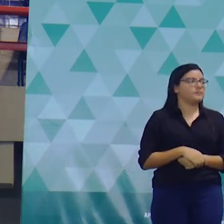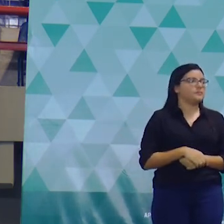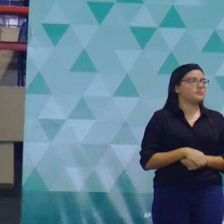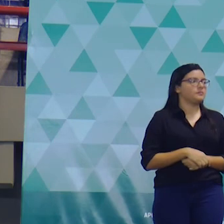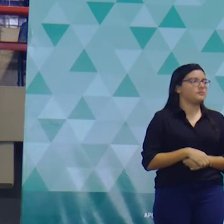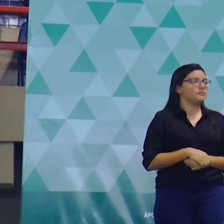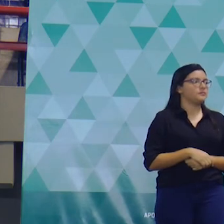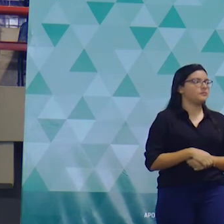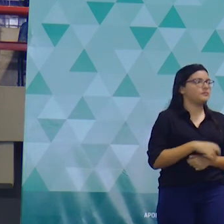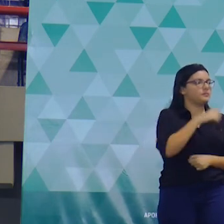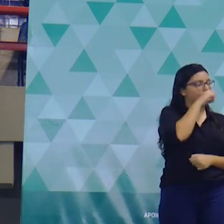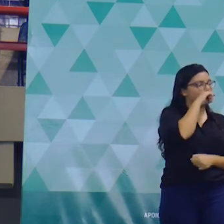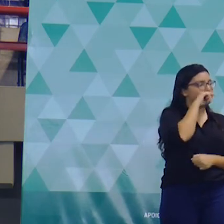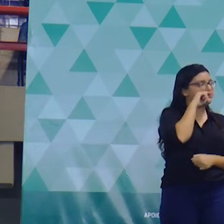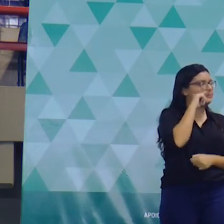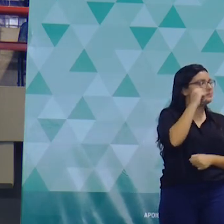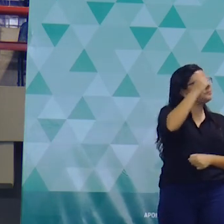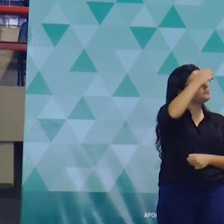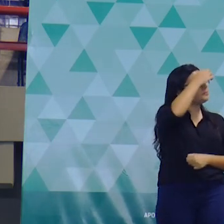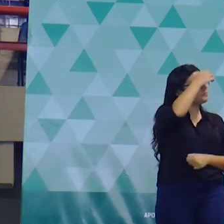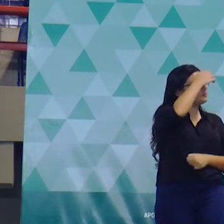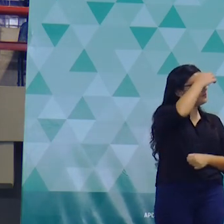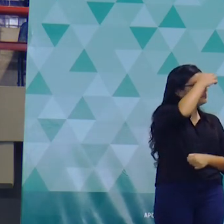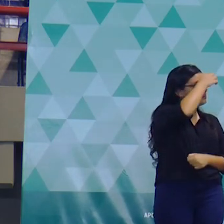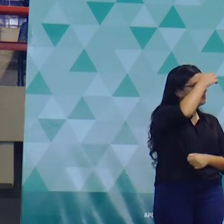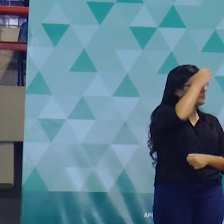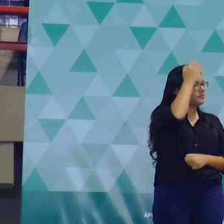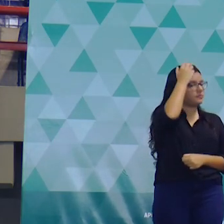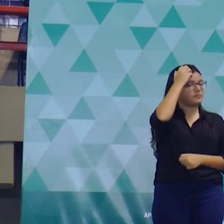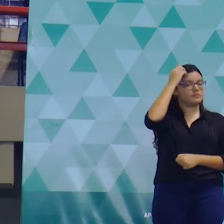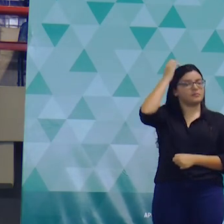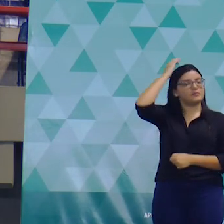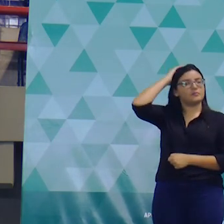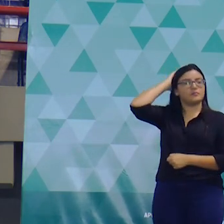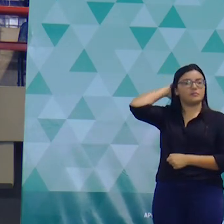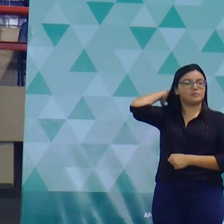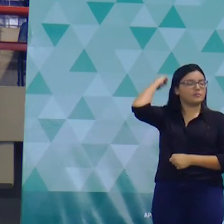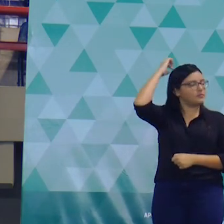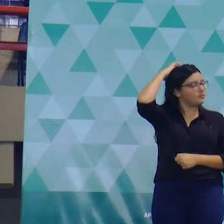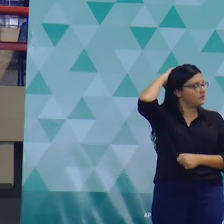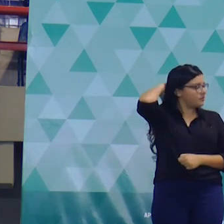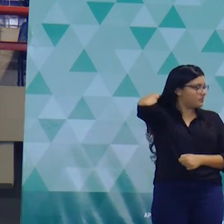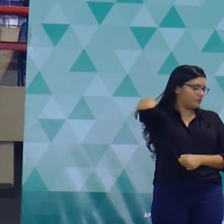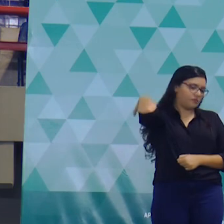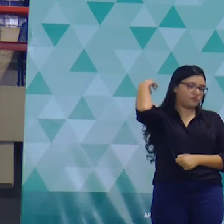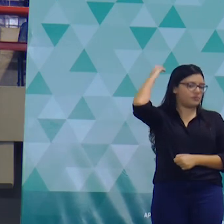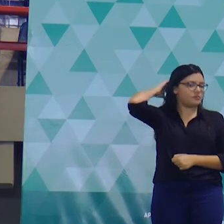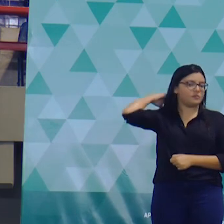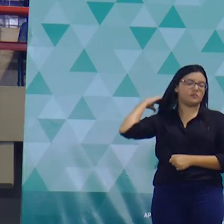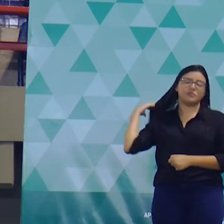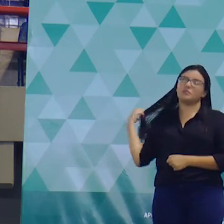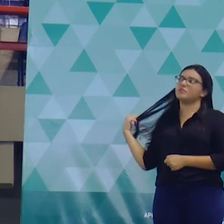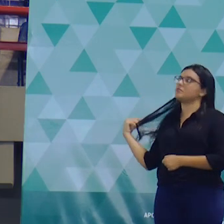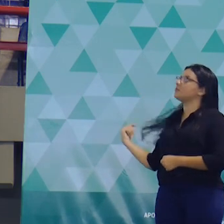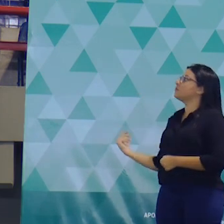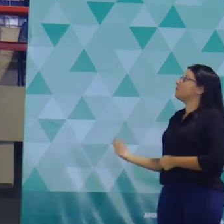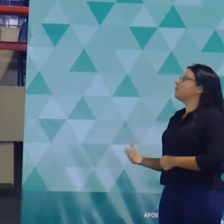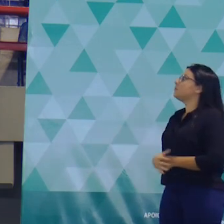Não sei se o problema é comigo ou é com... Não estou conseguindo. Adiantar.